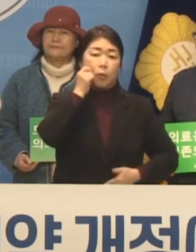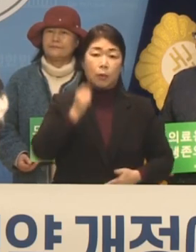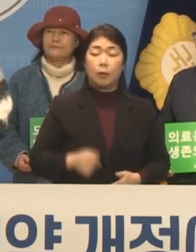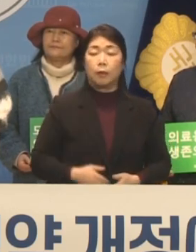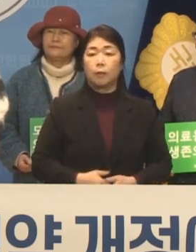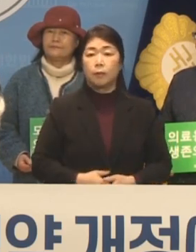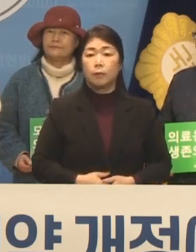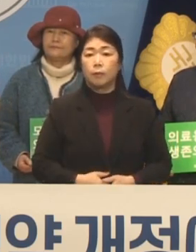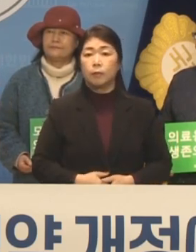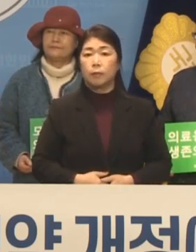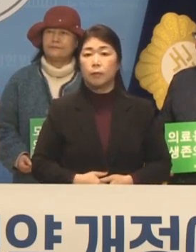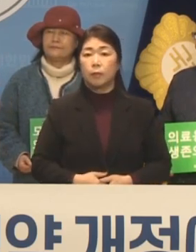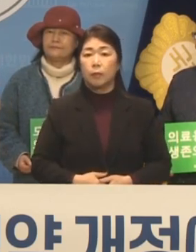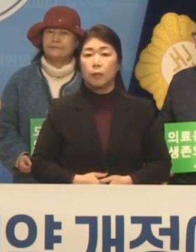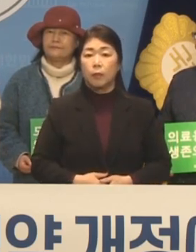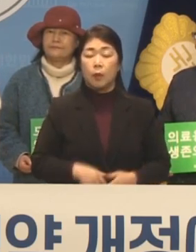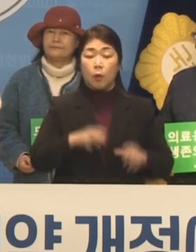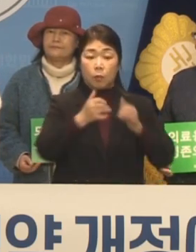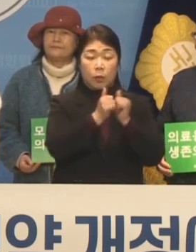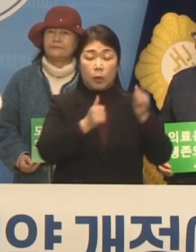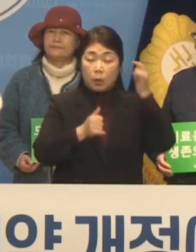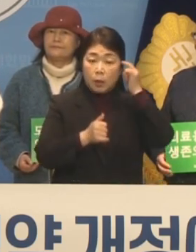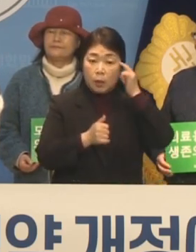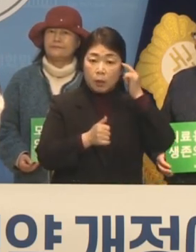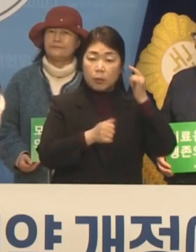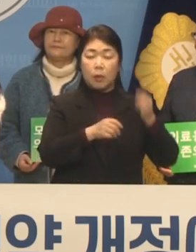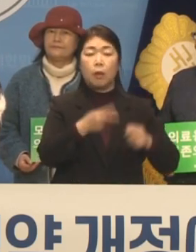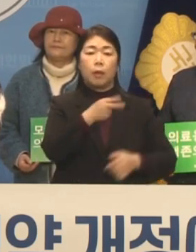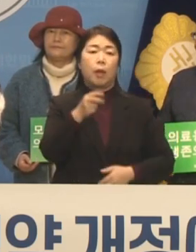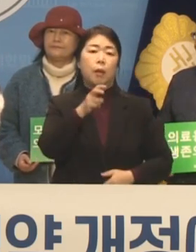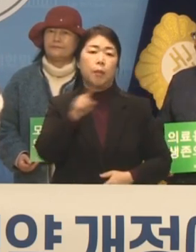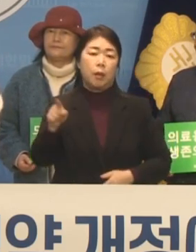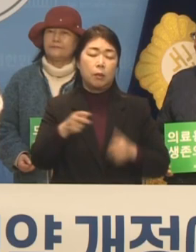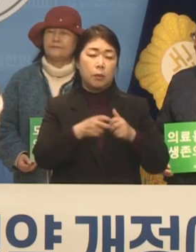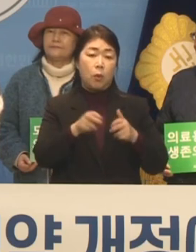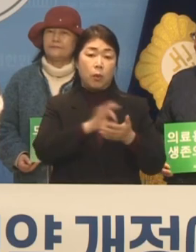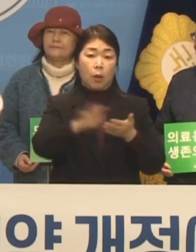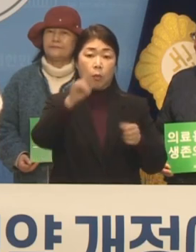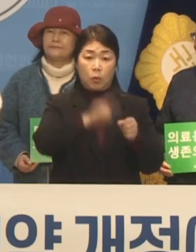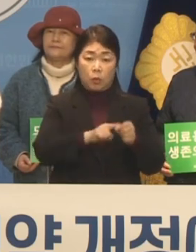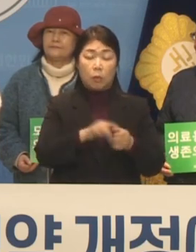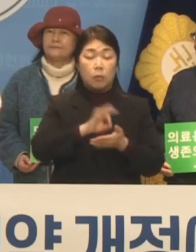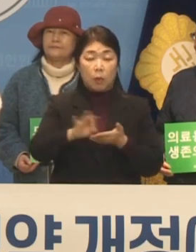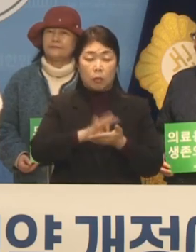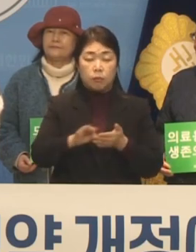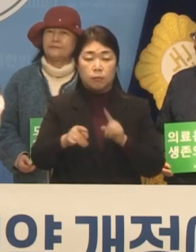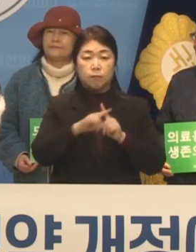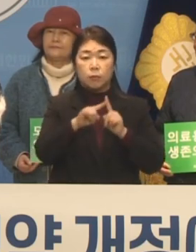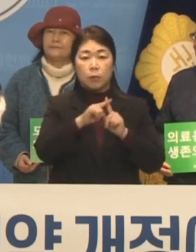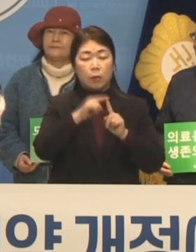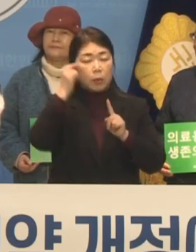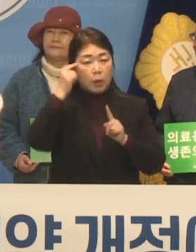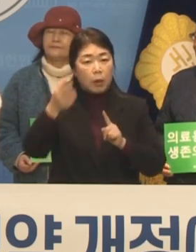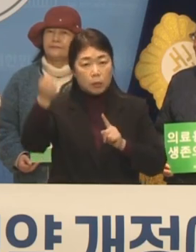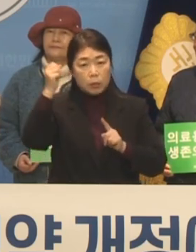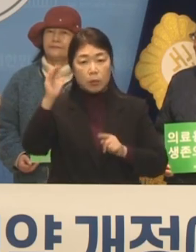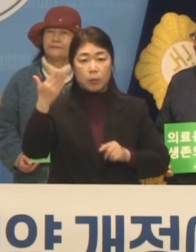최근 몇 년간 국민의 의식 속에서도 대마의 의료적 쓰임은 긍정적으로 받아들여지고